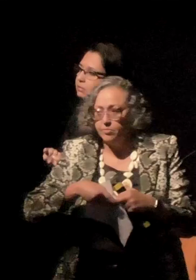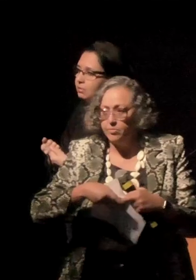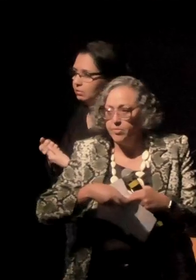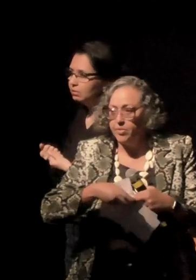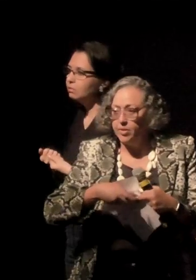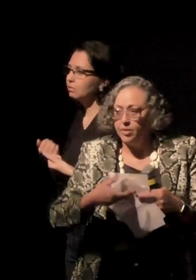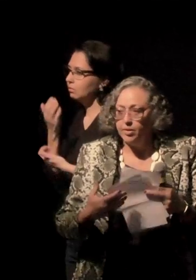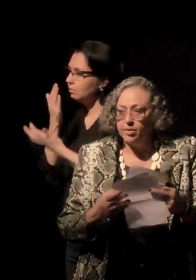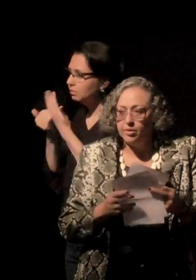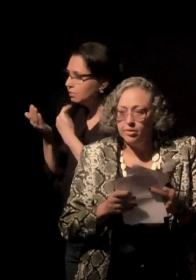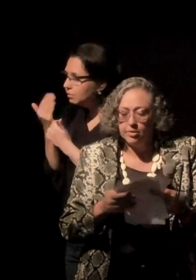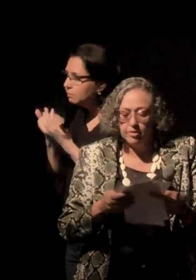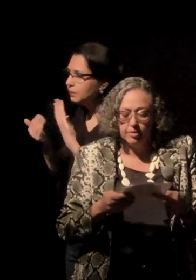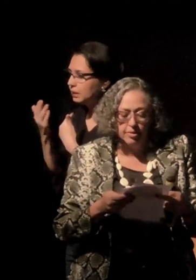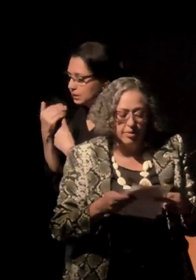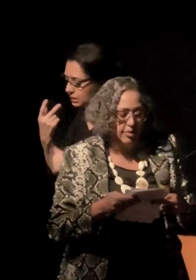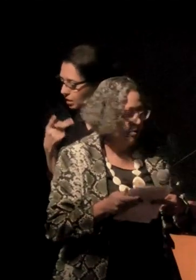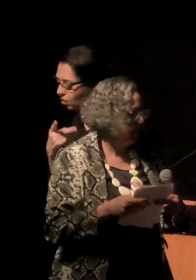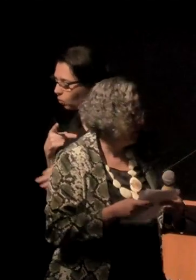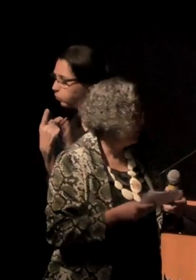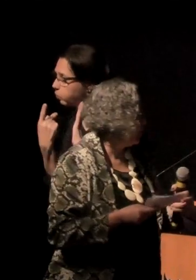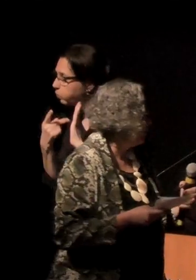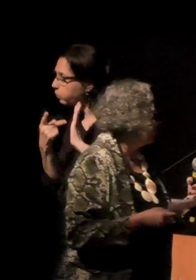não dá para ser feito uma